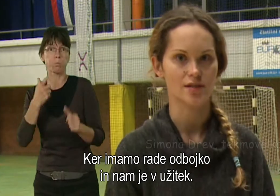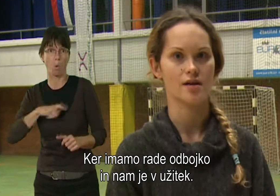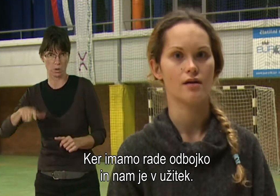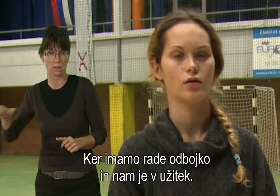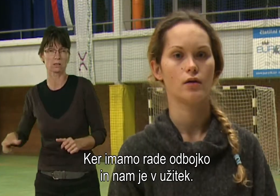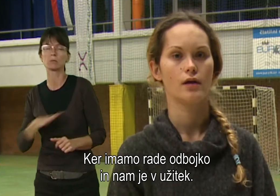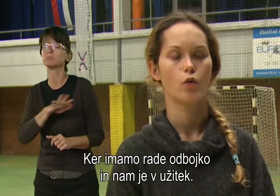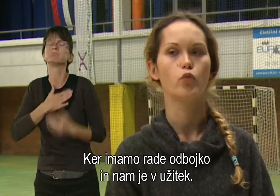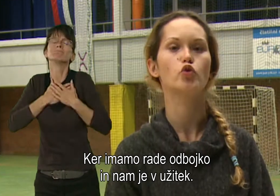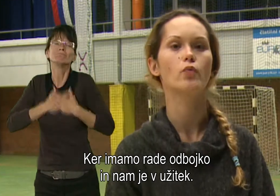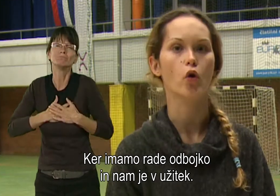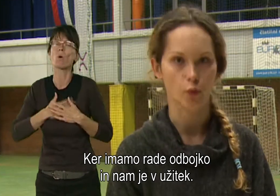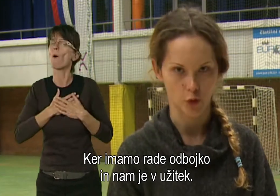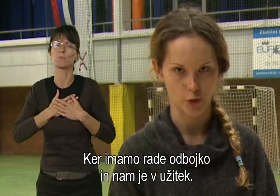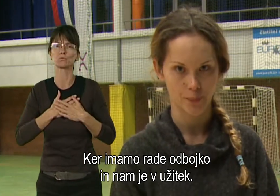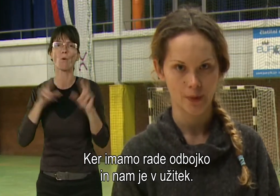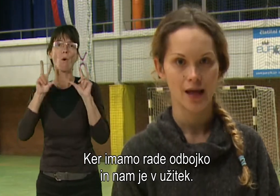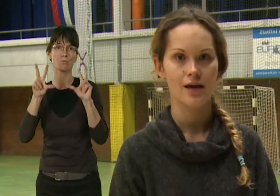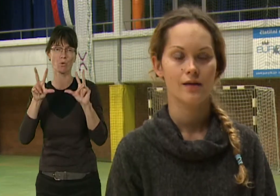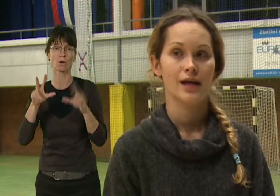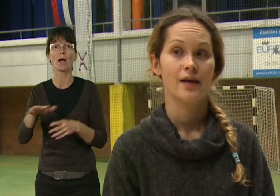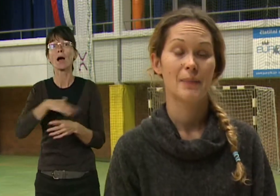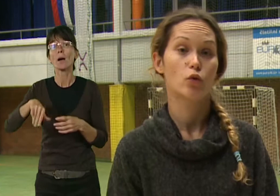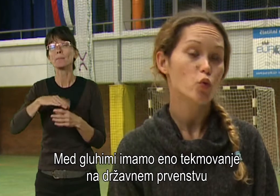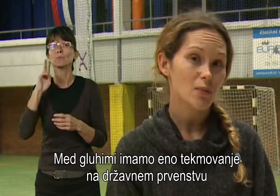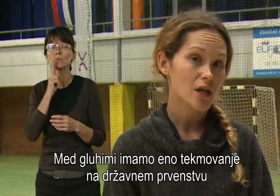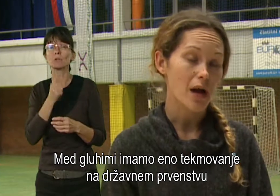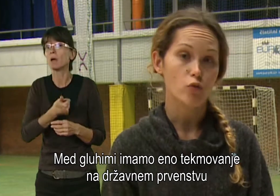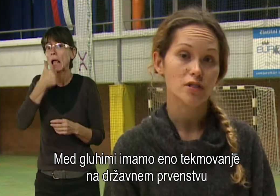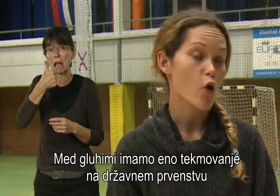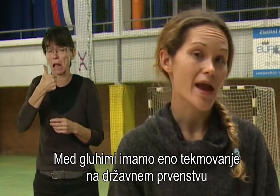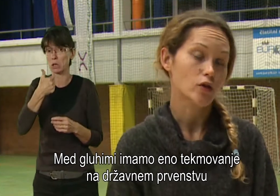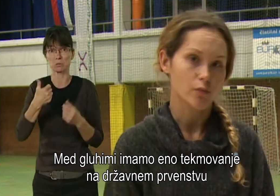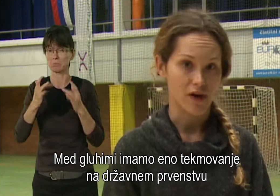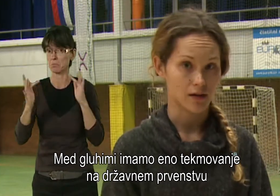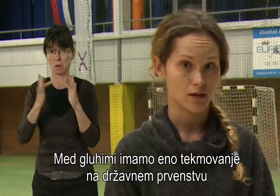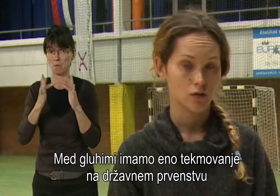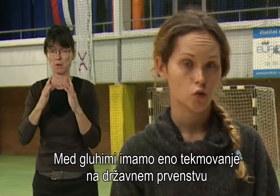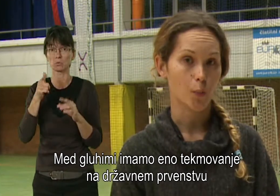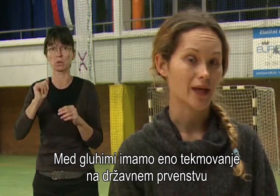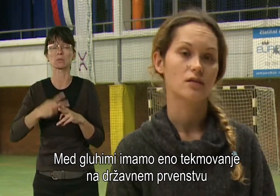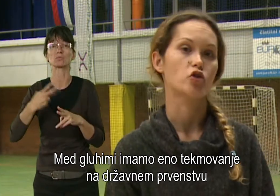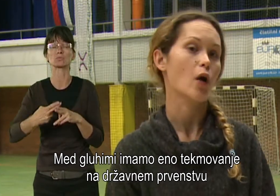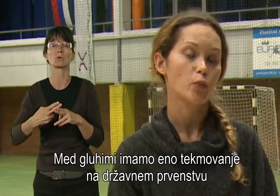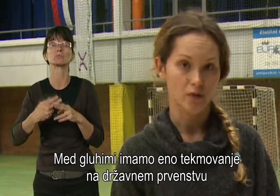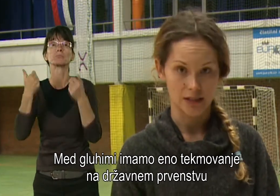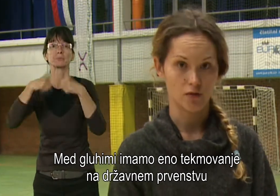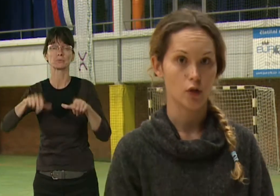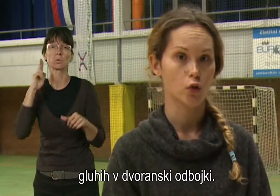športnice. Obožujemo odbojko. Med gluhimi imamo samo eno tekmovanje, to pa je državno prvenstvo